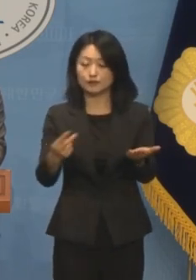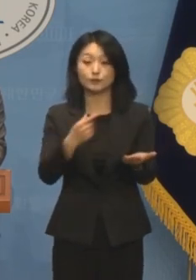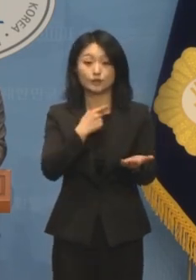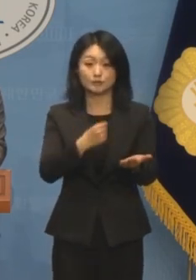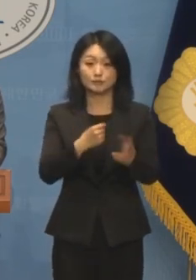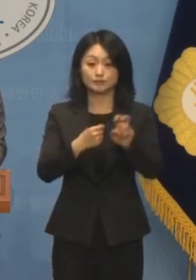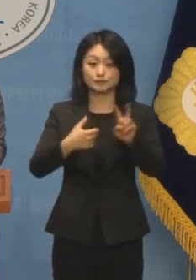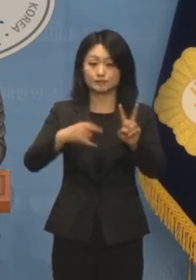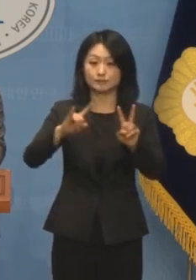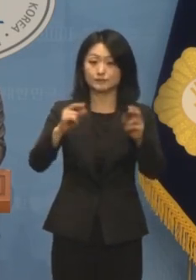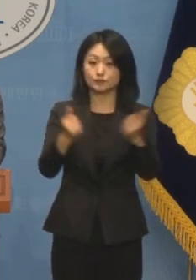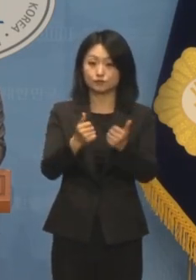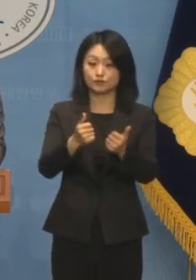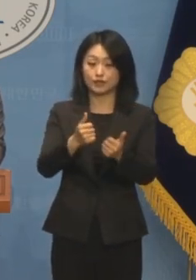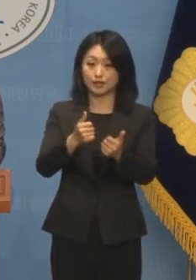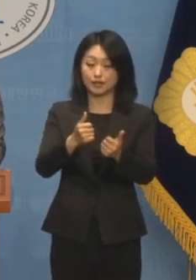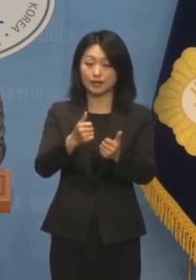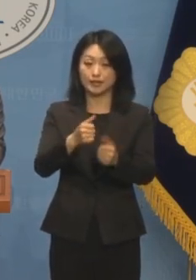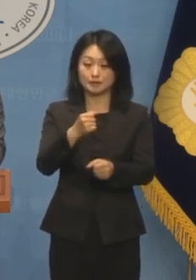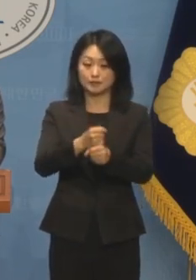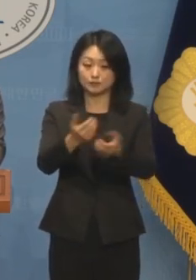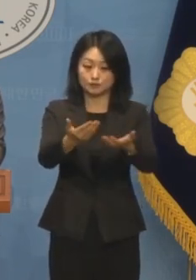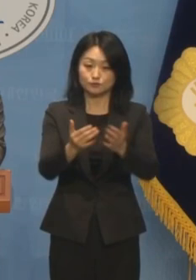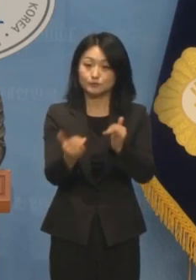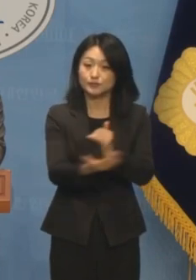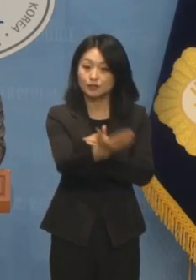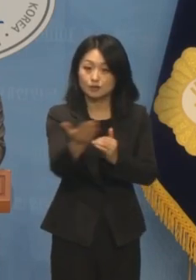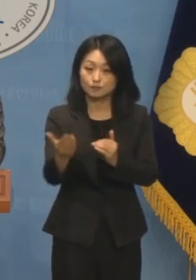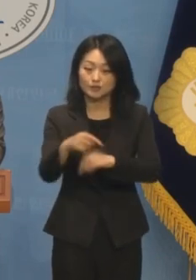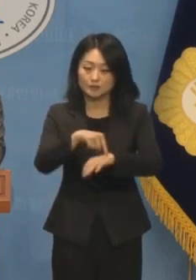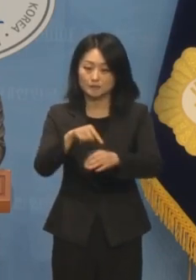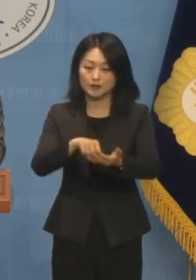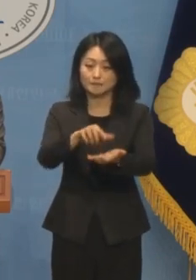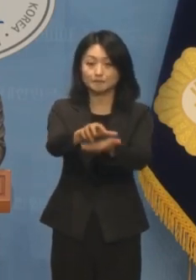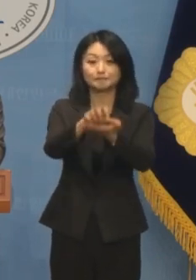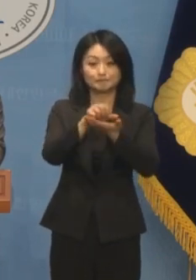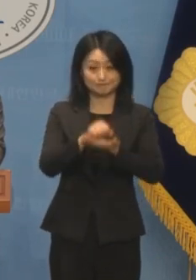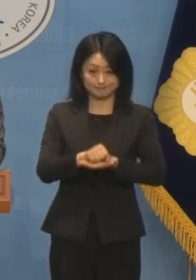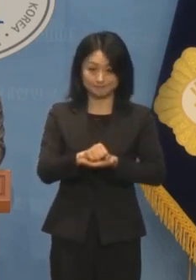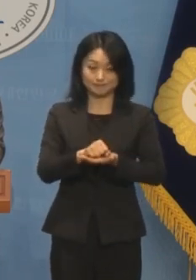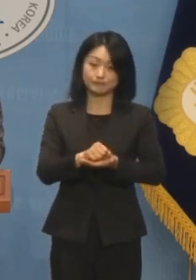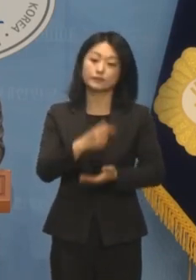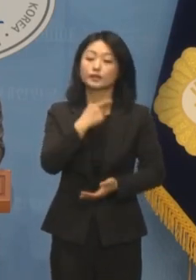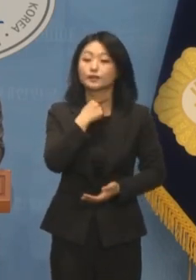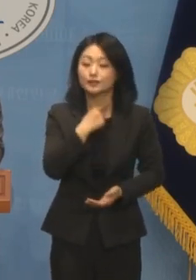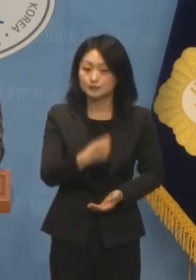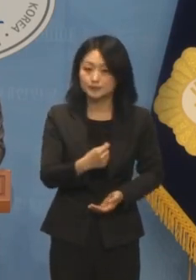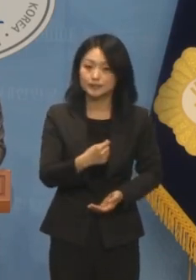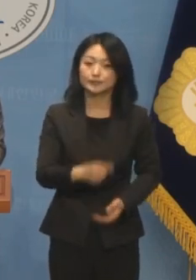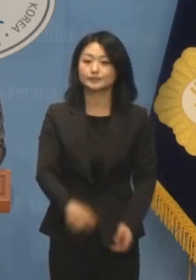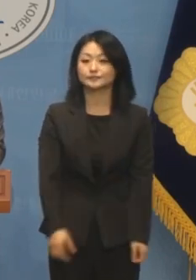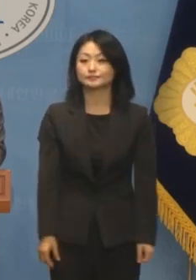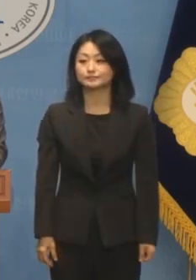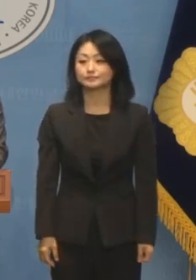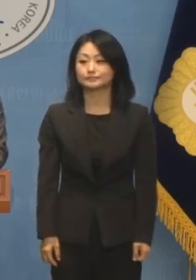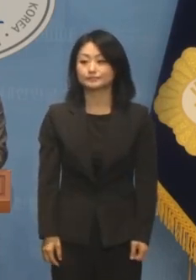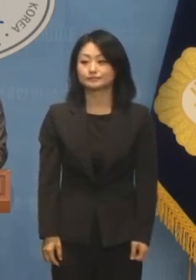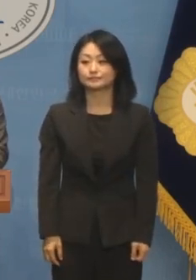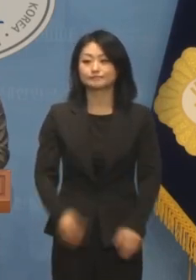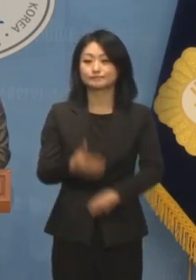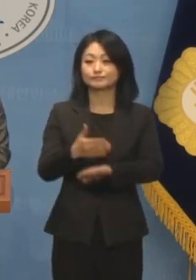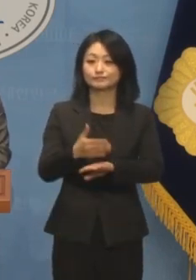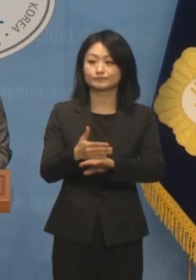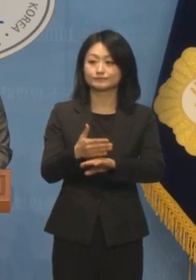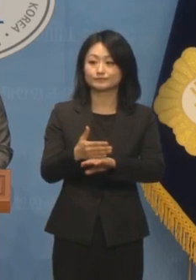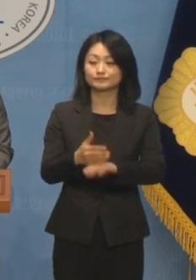22대 국회를 만들어주신 국민 여러분의 뜻을 국회가 반드시 받들어 나가겠습니다.